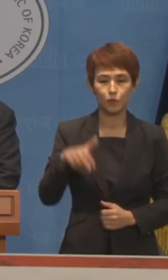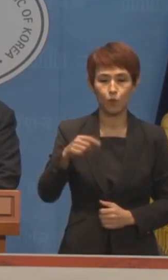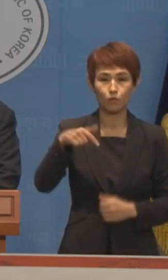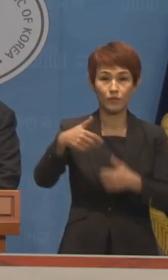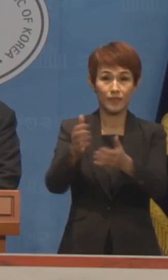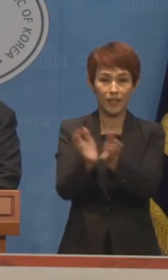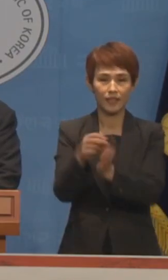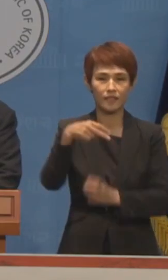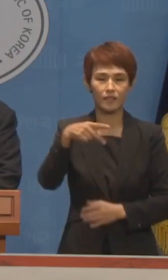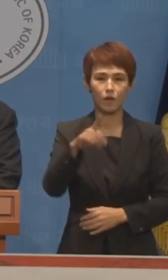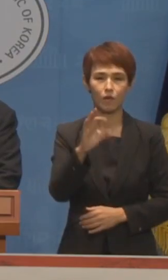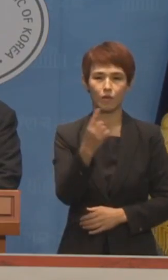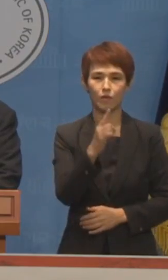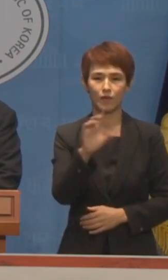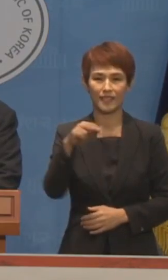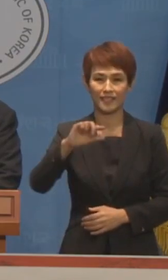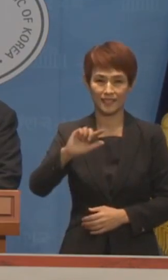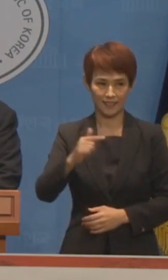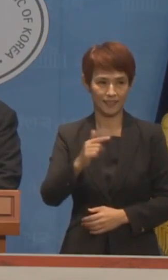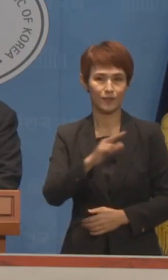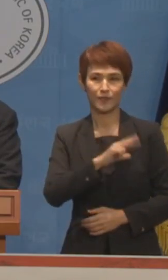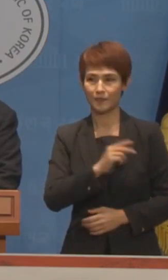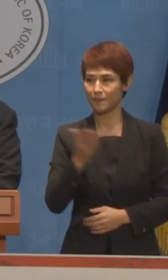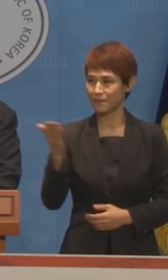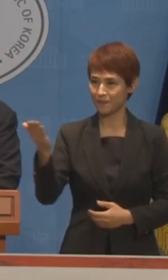조국혁신단 서왕진 국회의원님 함께해 주고 계십니다.